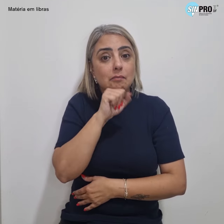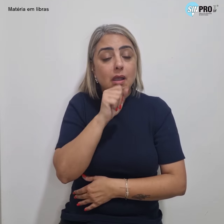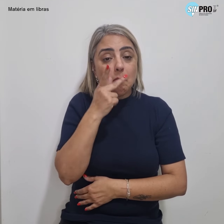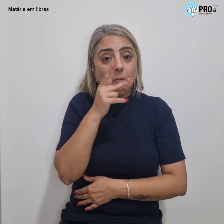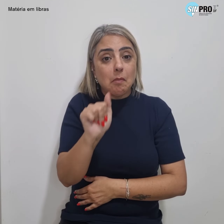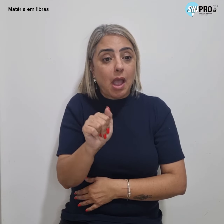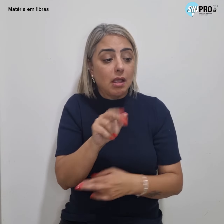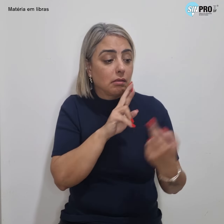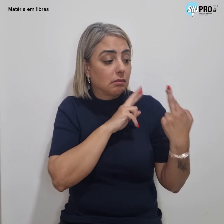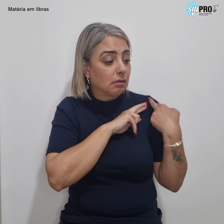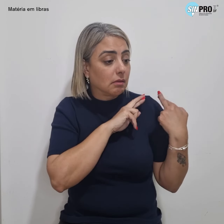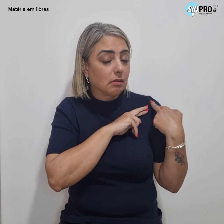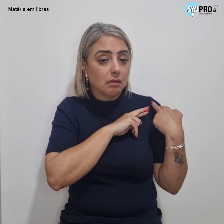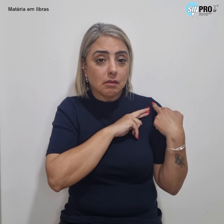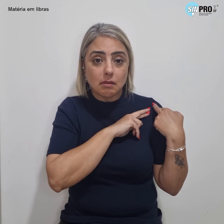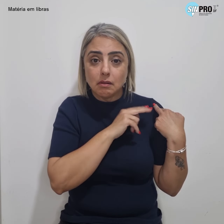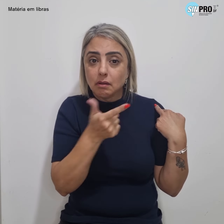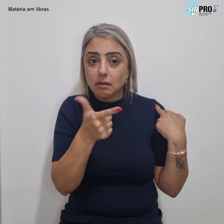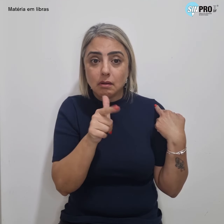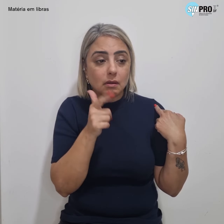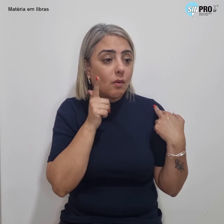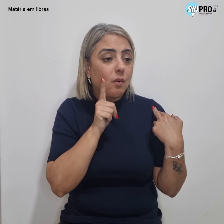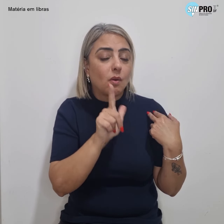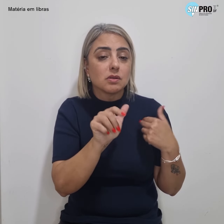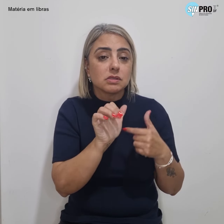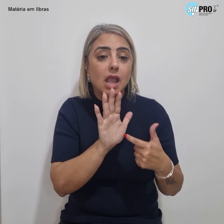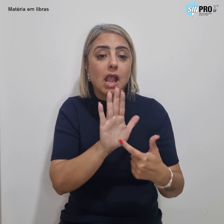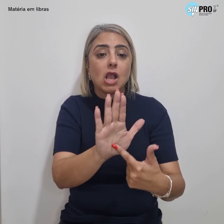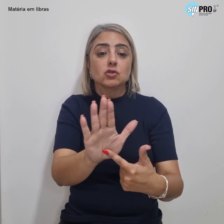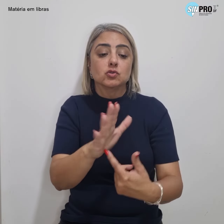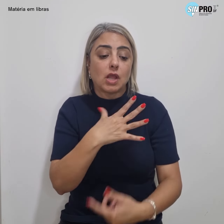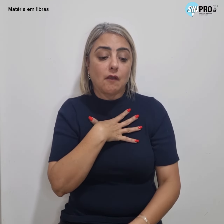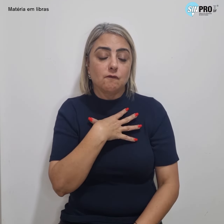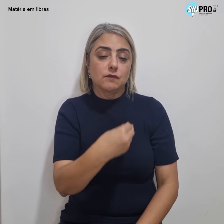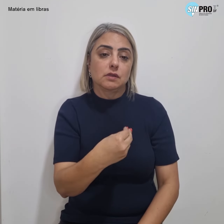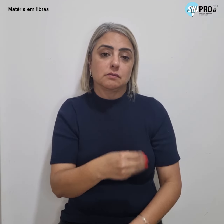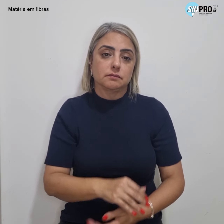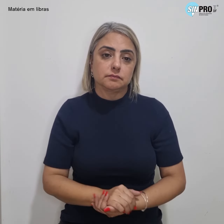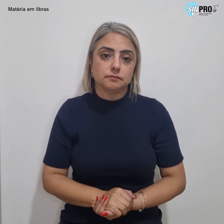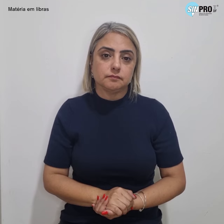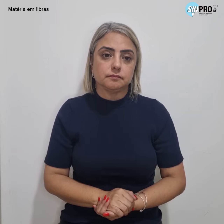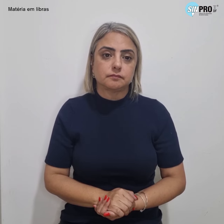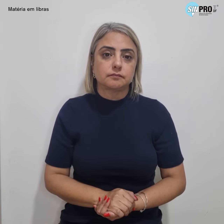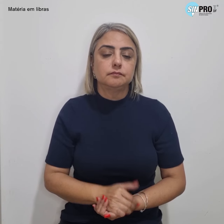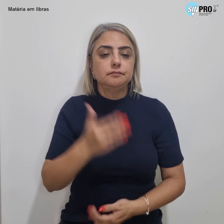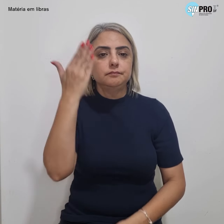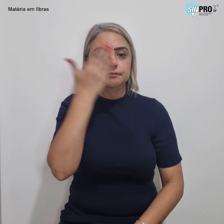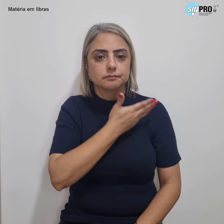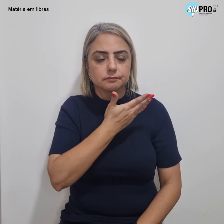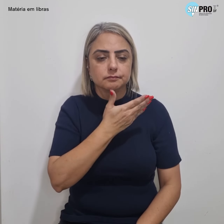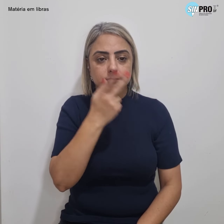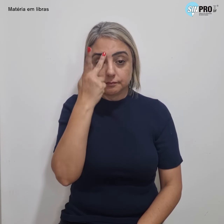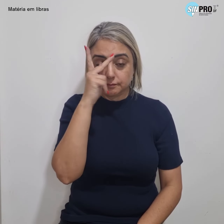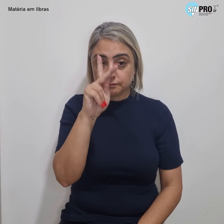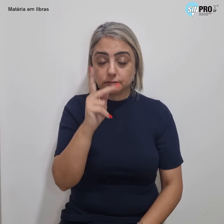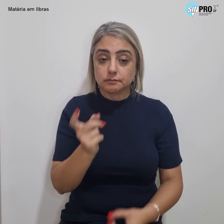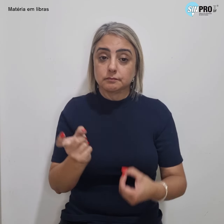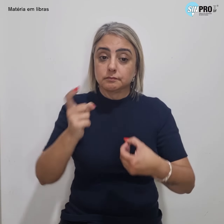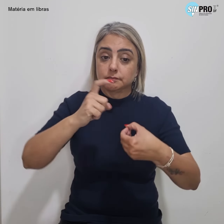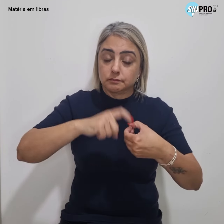e responsáveis não conseguem ajudar seus filhos. Evidências Para reverter a situação,